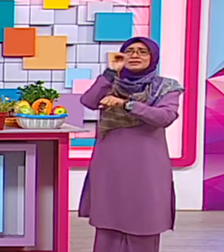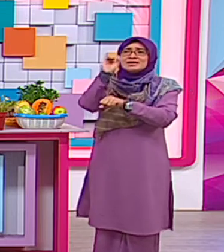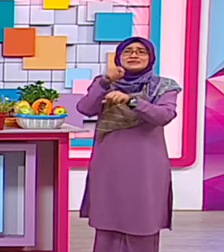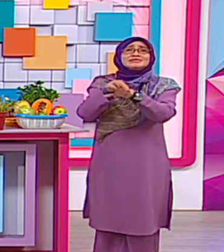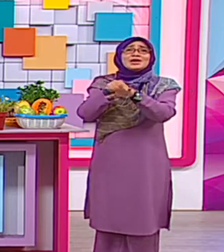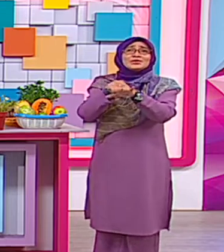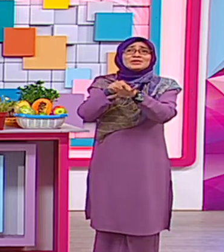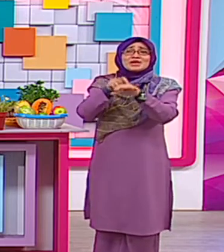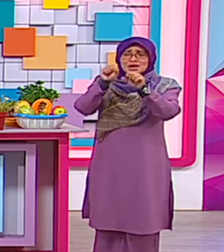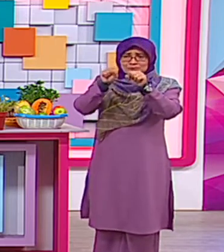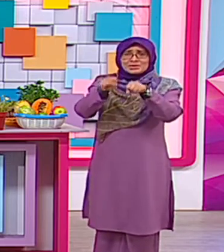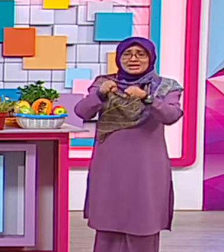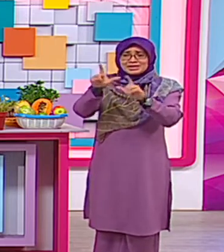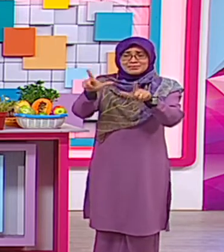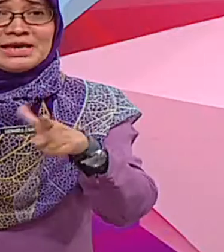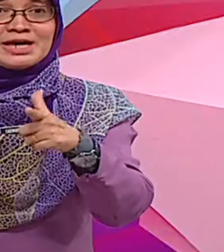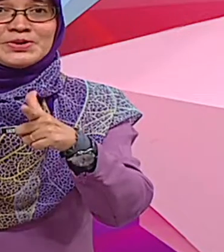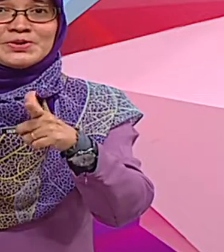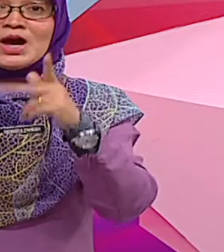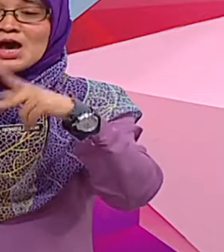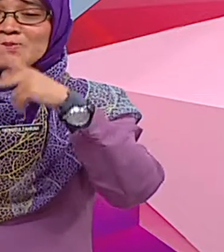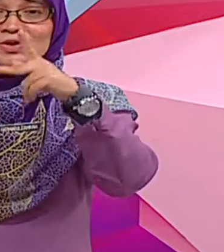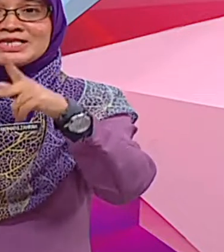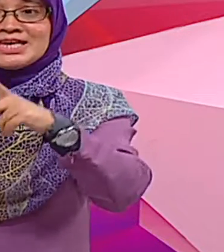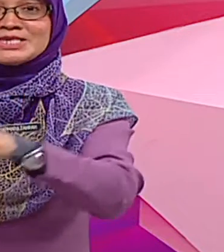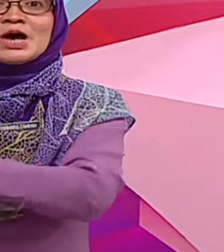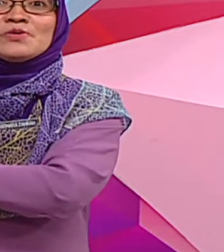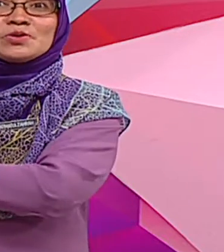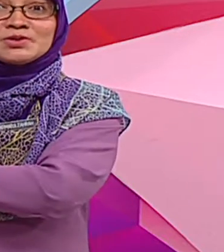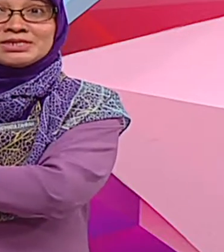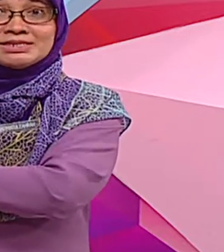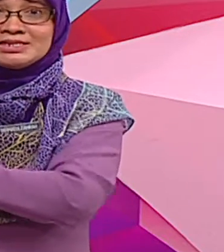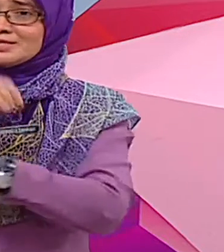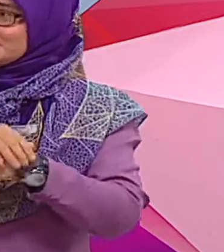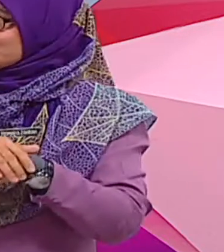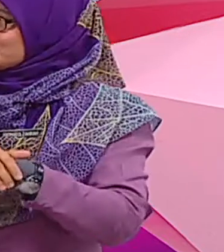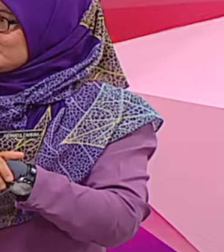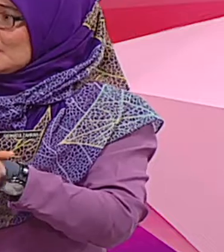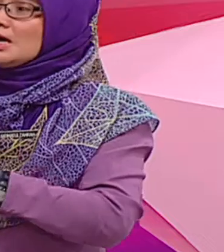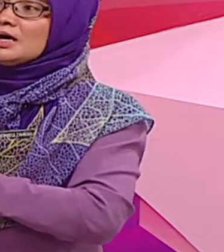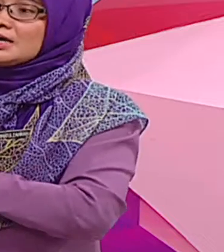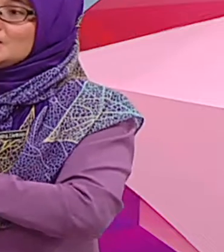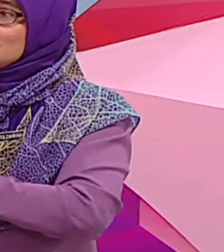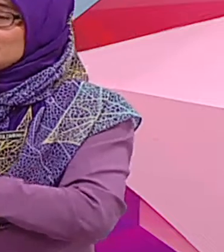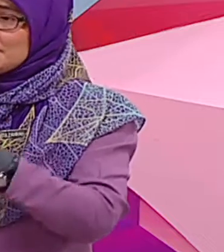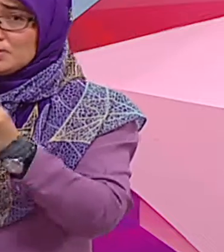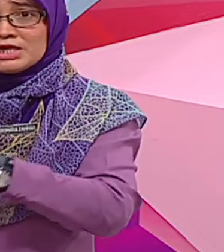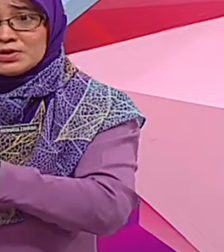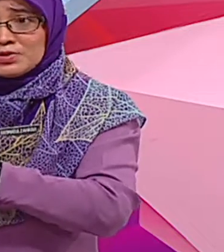tak ada daun boleh ke berlaku proses fotosintesis kalau Mira mau tahu